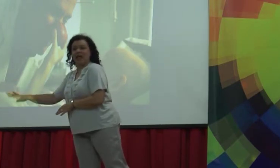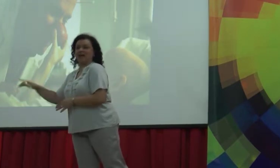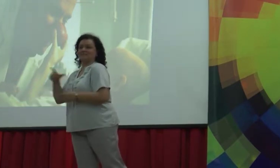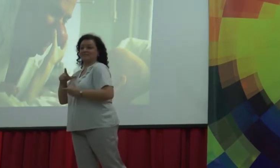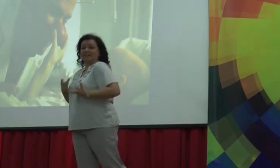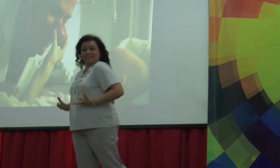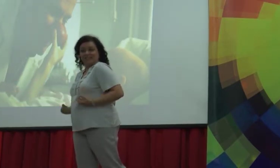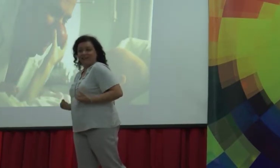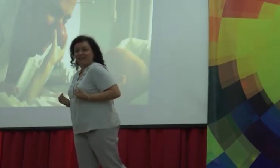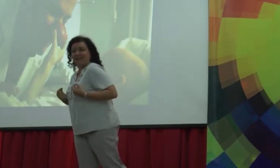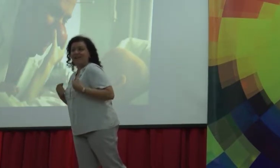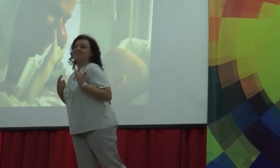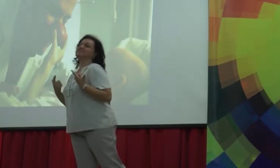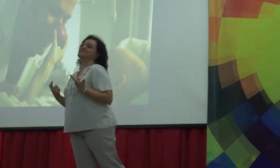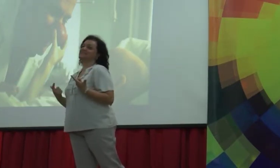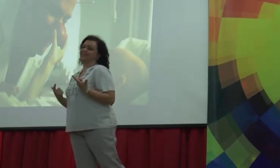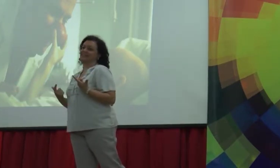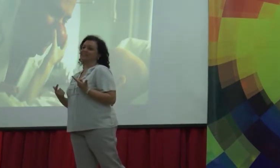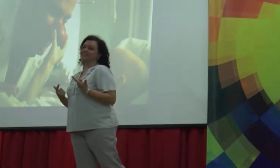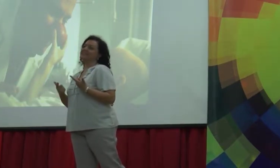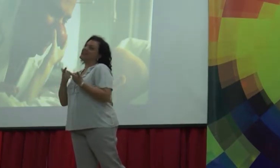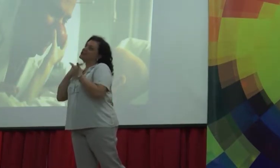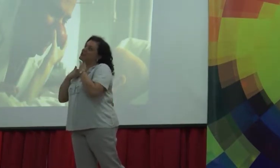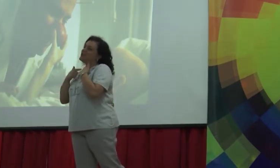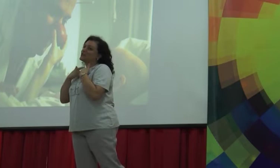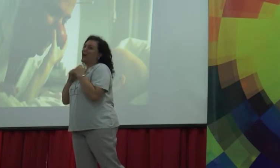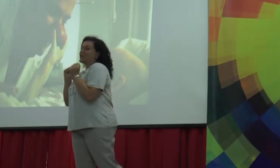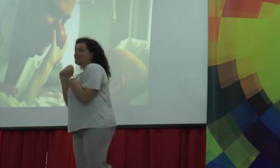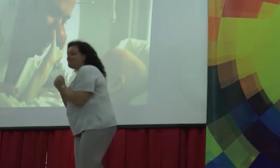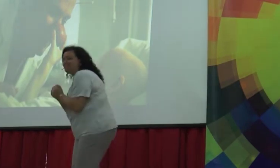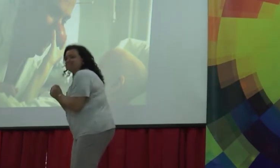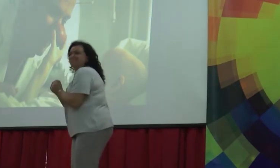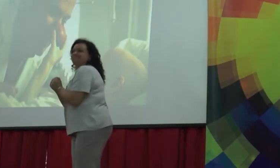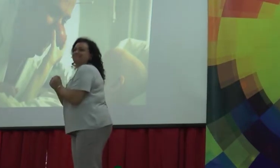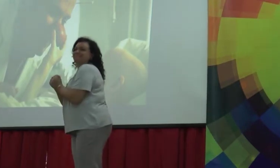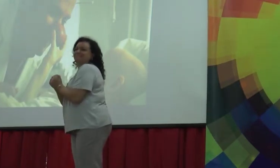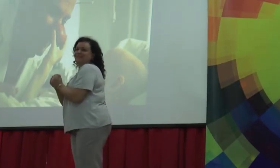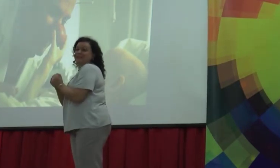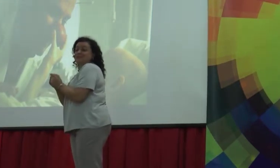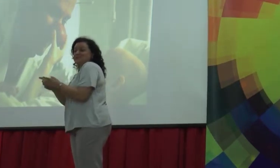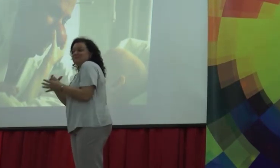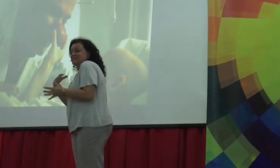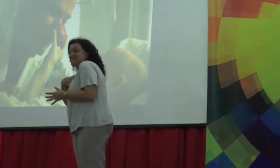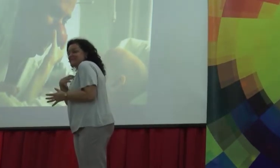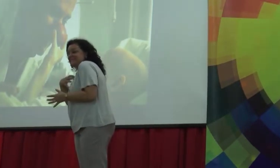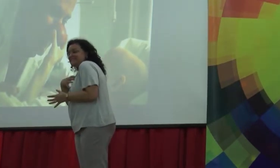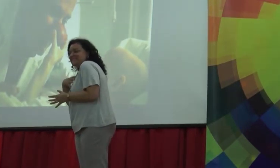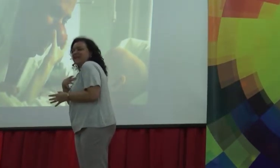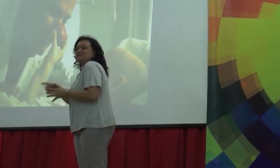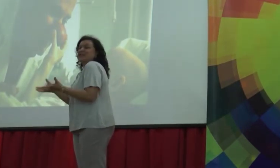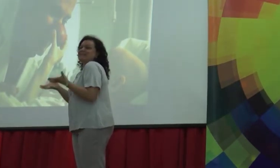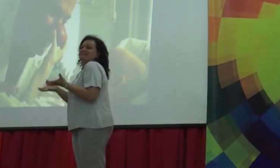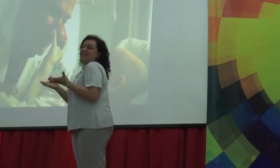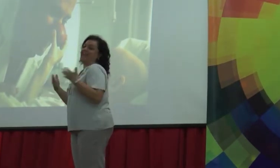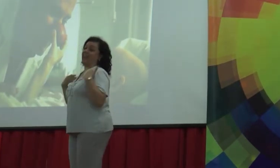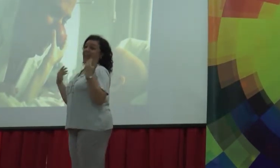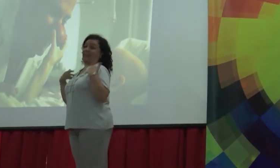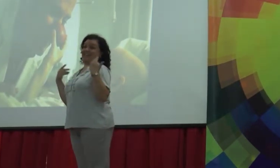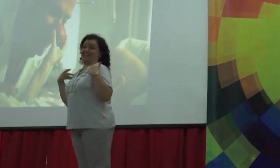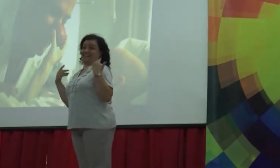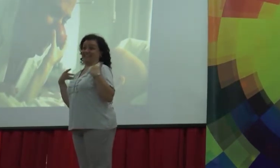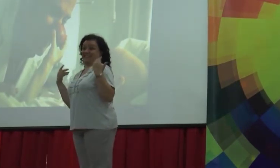leitos, quantas crianças com câncer. E a gente tem vontade de ajudar, mas aí a